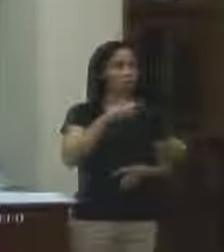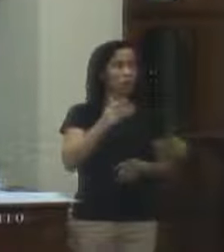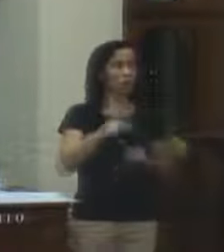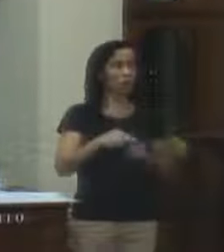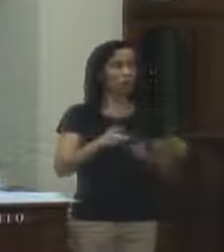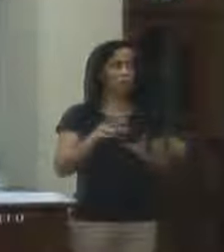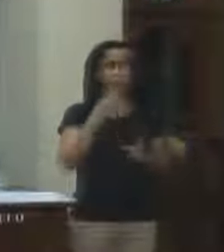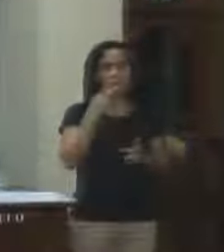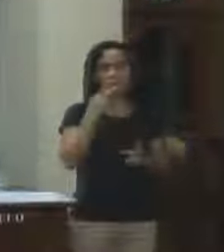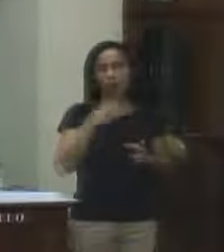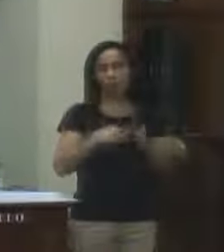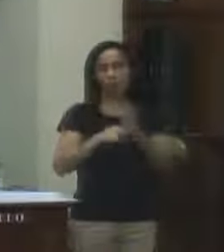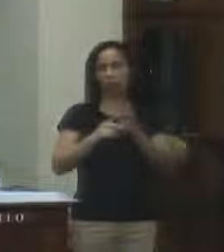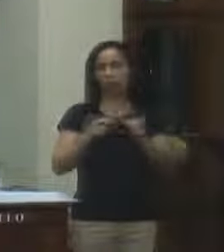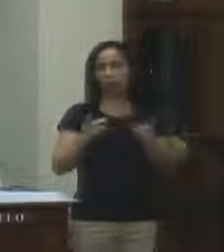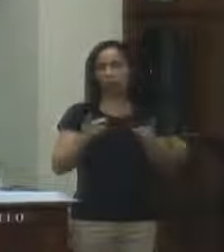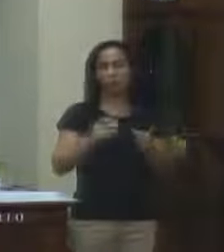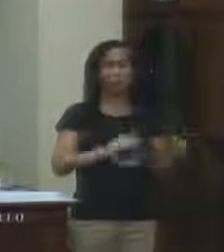garrafa de vidro.